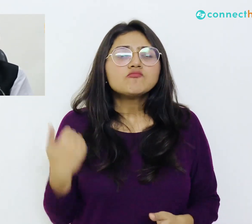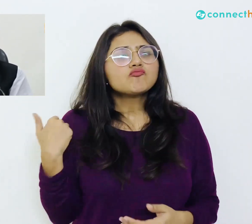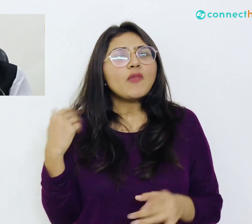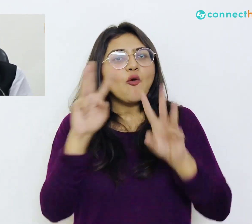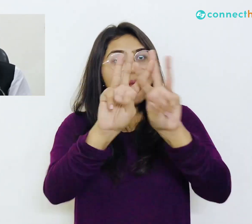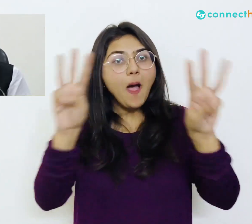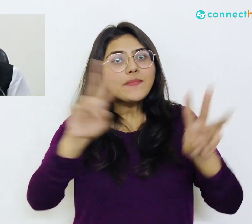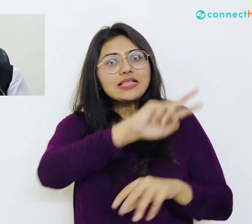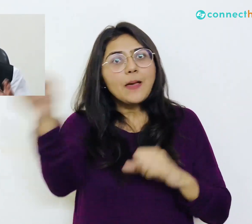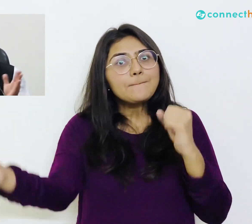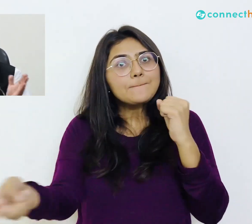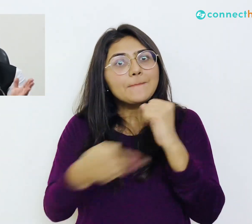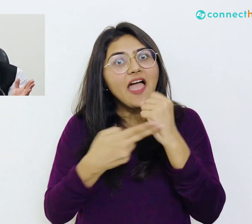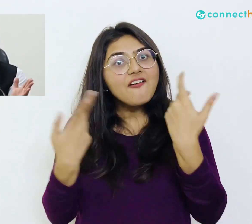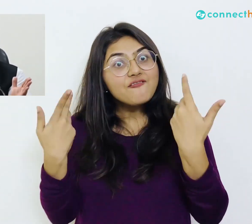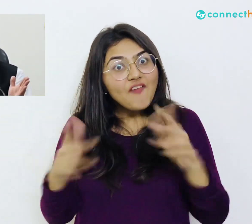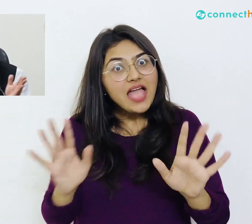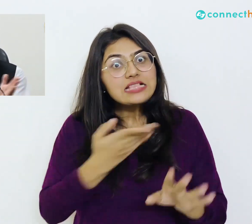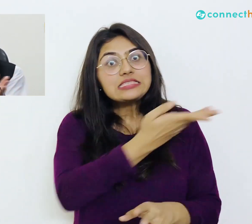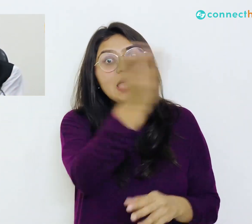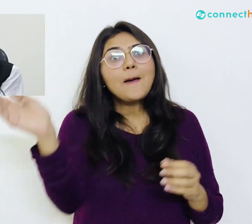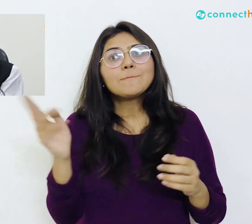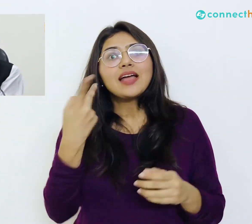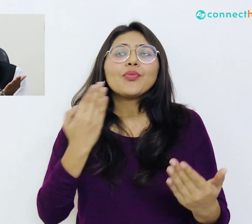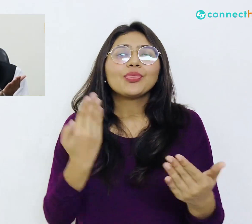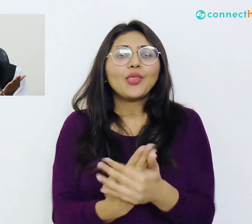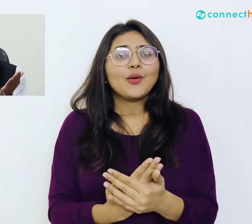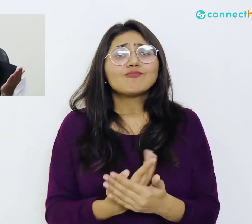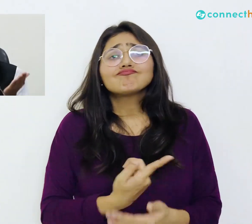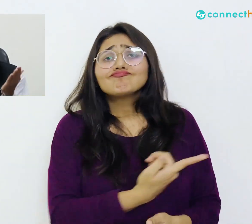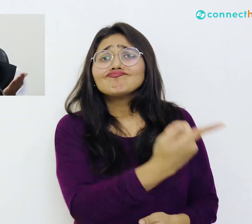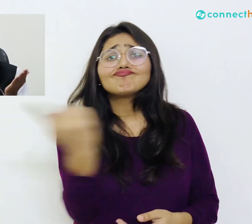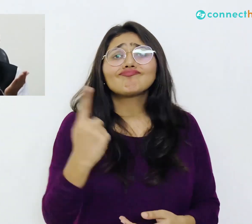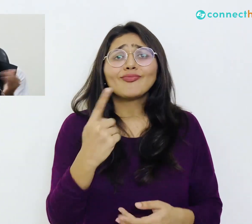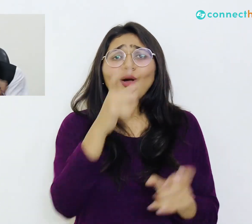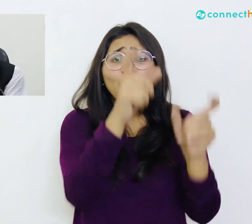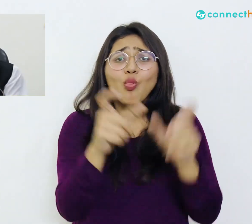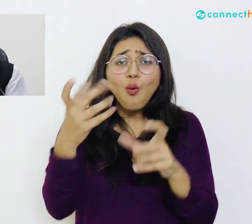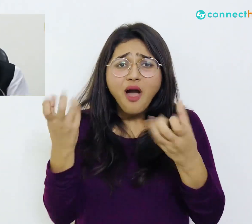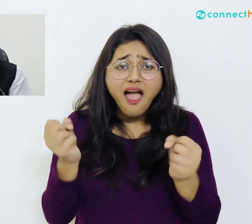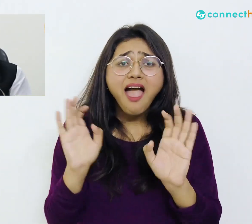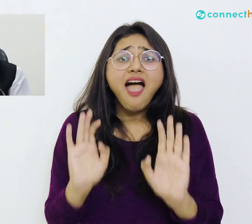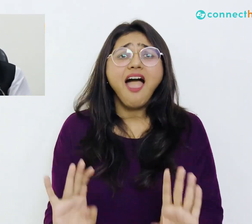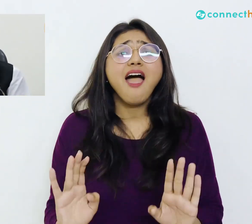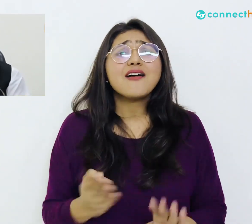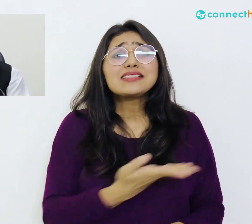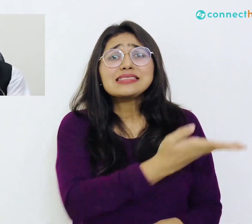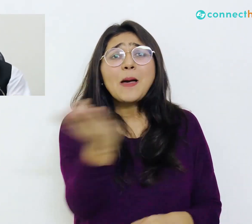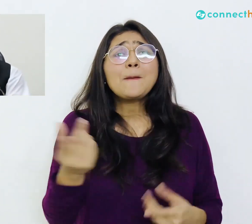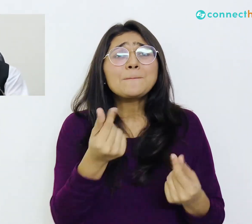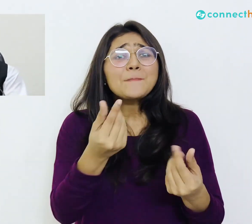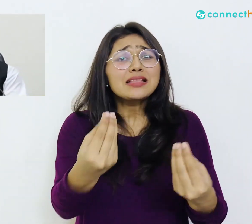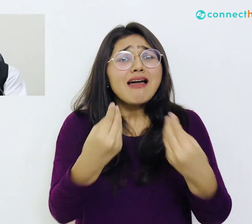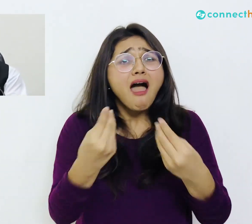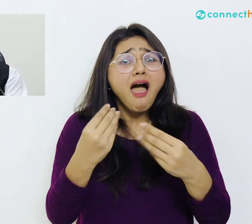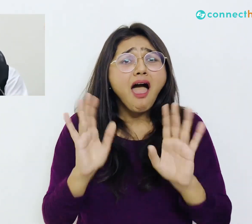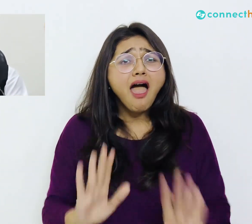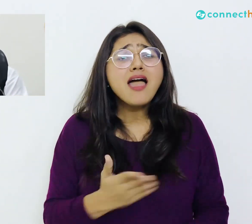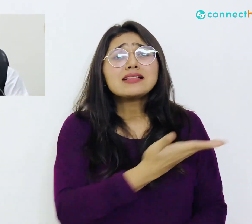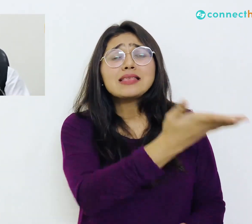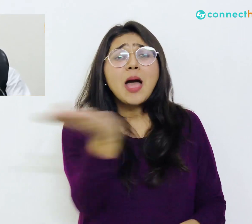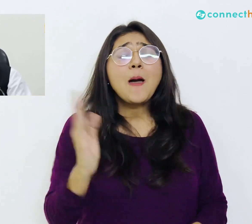میں ریکویسٹ کروں گا کوئی اسٹوڈنٹس ہوں، کوئی گھر میں لوگ ہوں